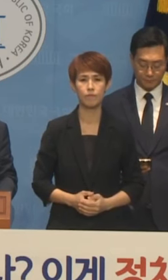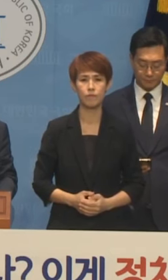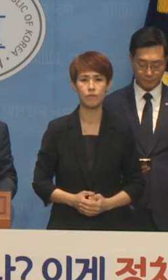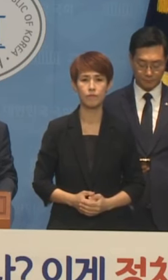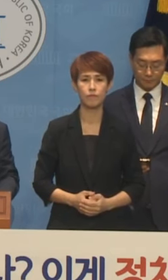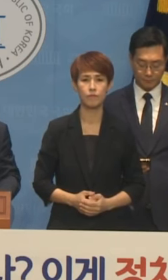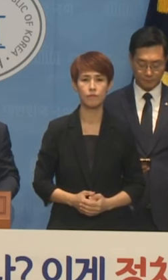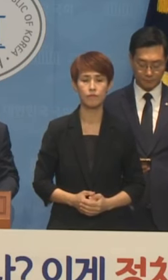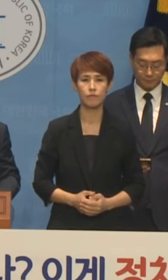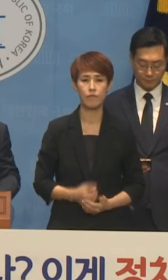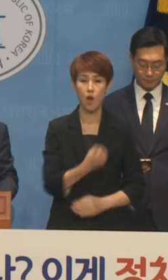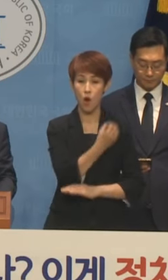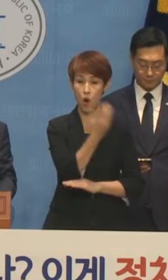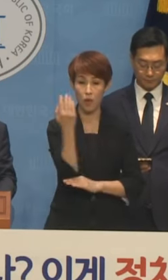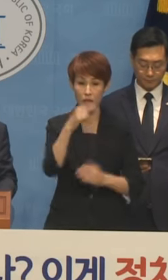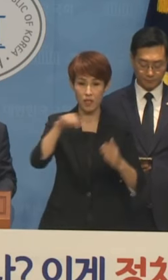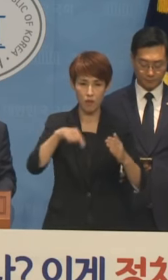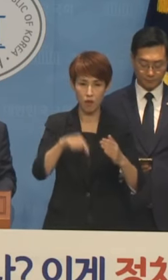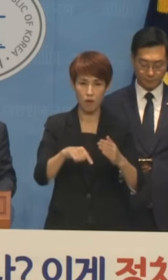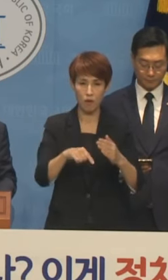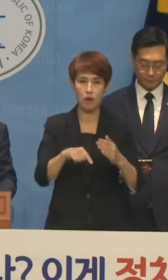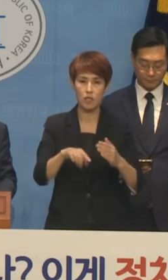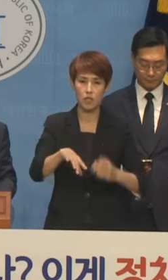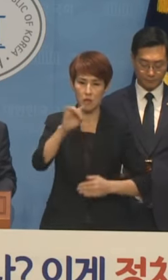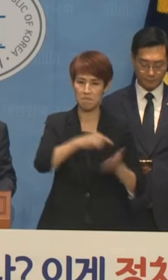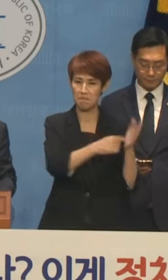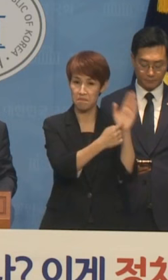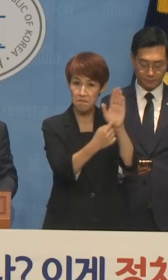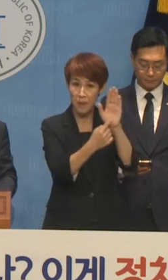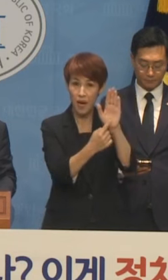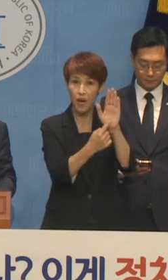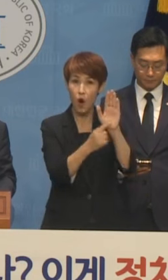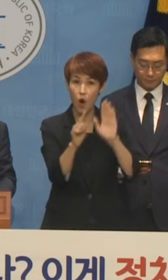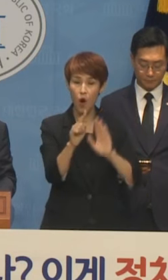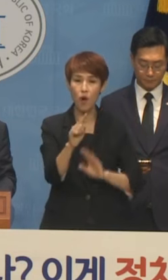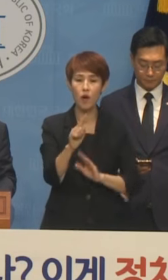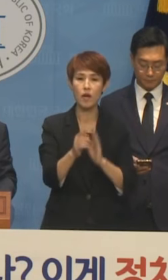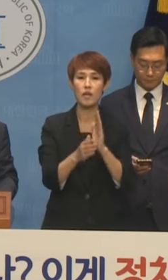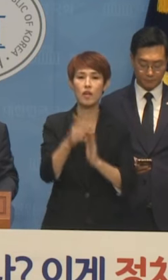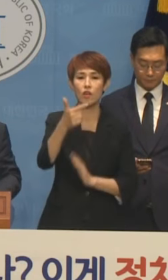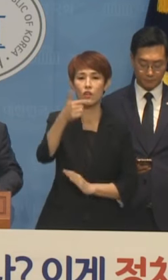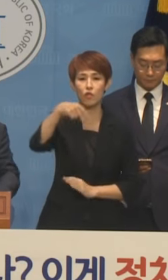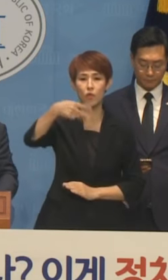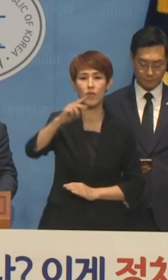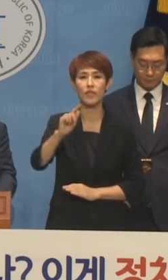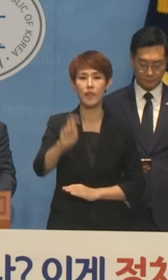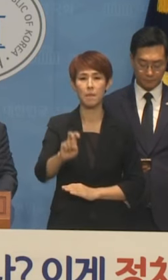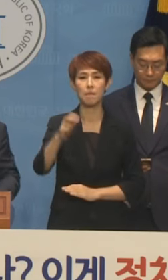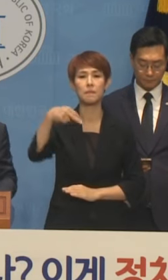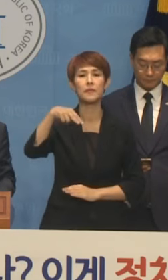모든 언론 중에서 유일하게 최초로 단독 보도한 시민언론 뉴탐사의